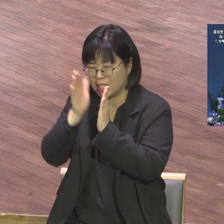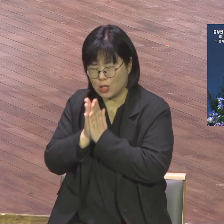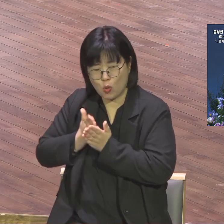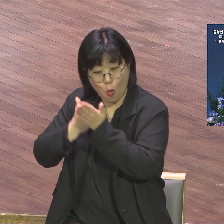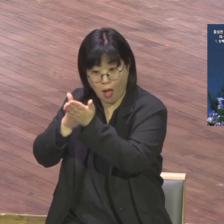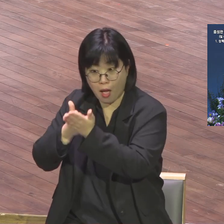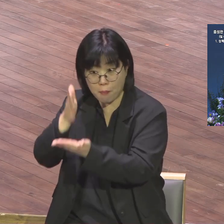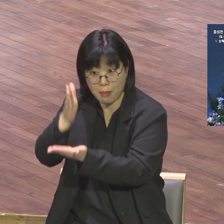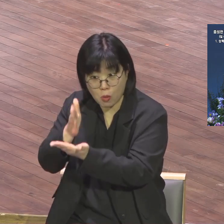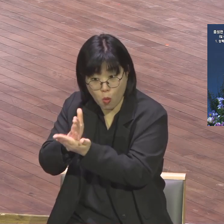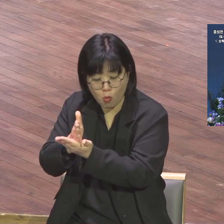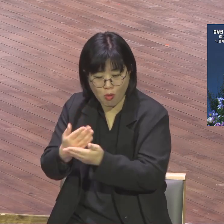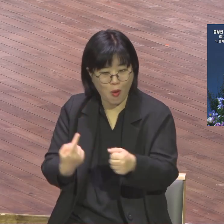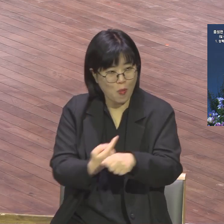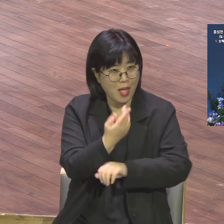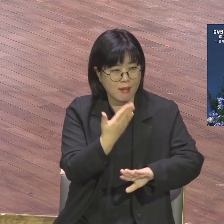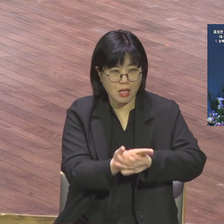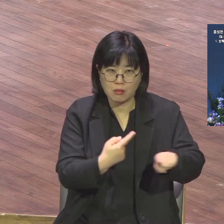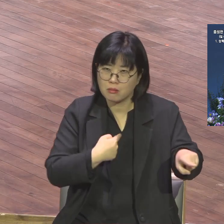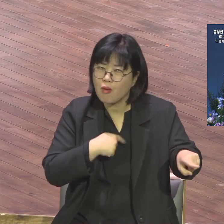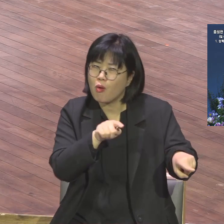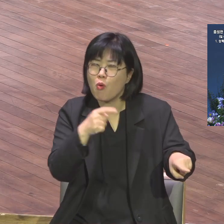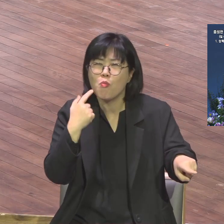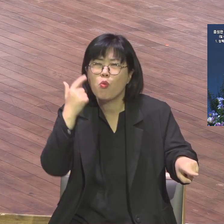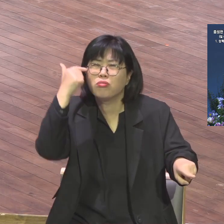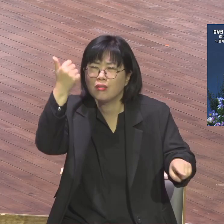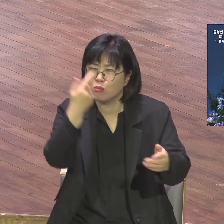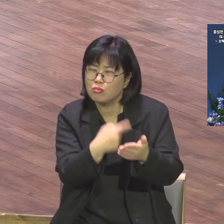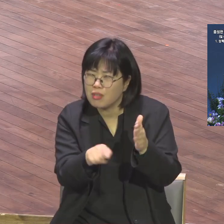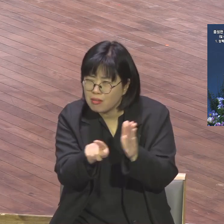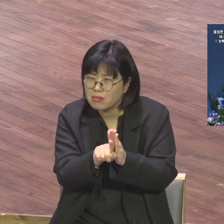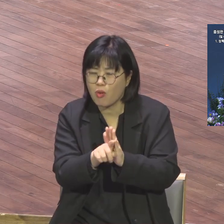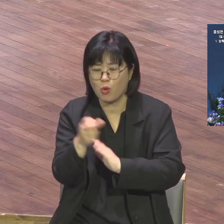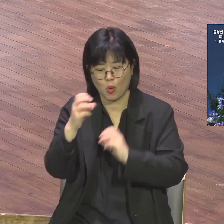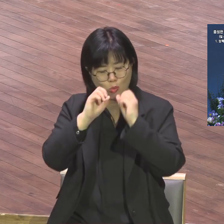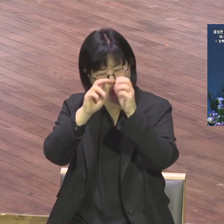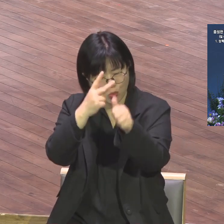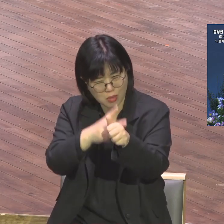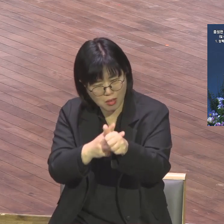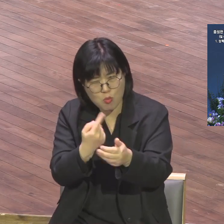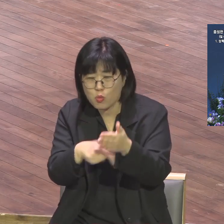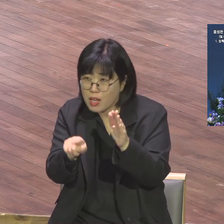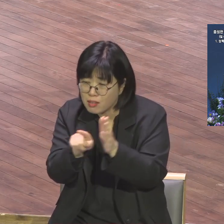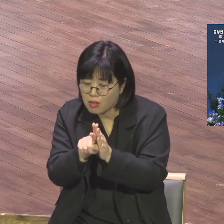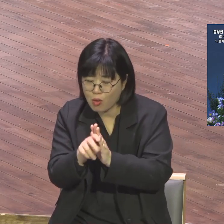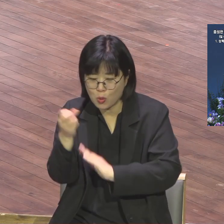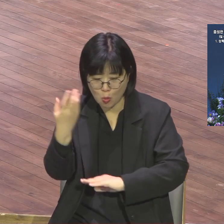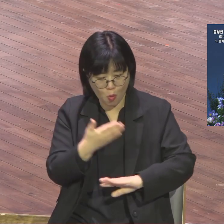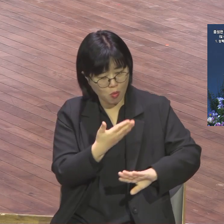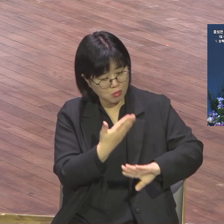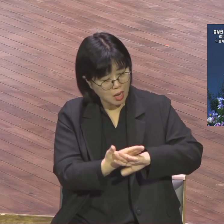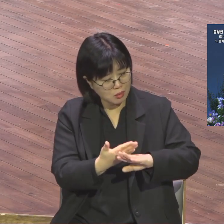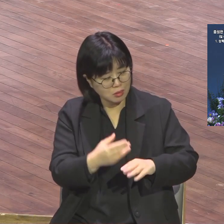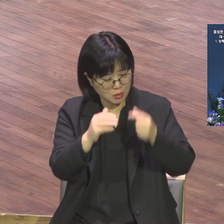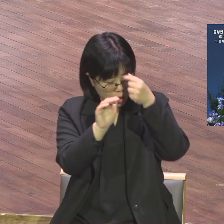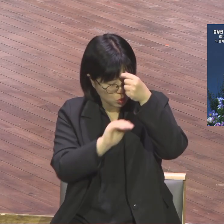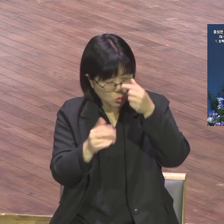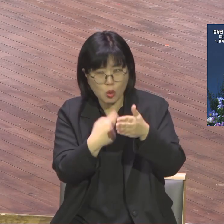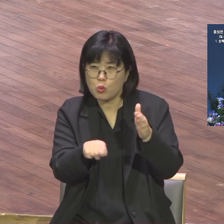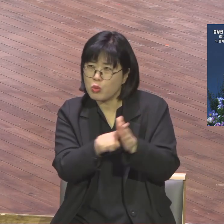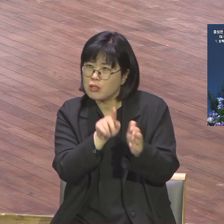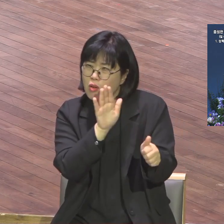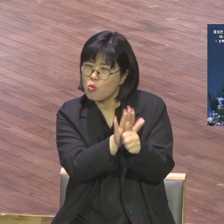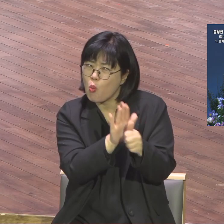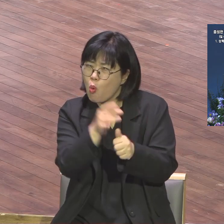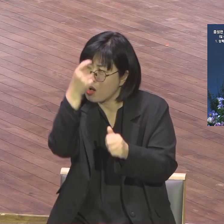사람이에요 근데 성장하지 않은 사람 기도 안 합니다 그것도 중보 기도 중보 기도가 최고